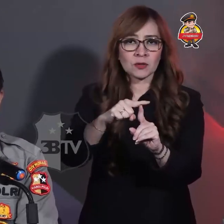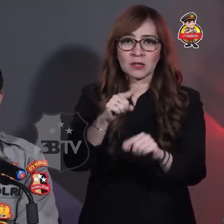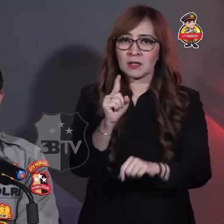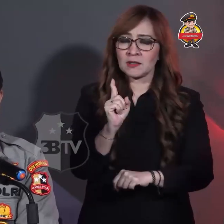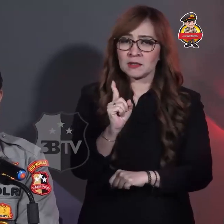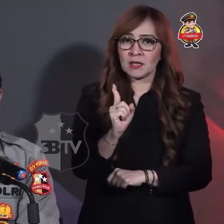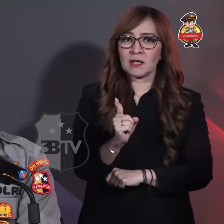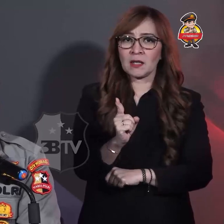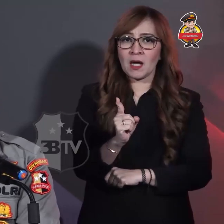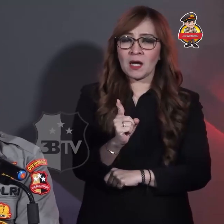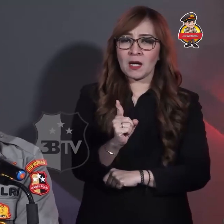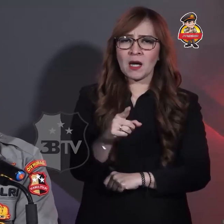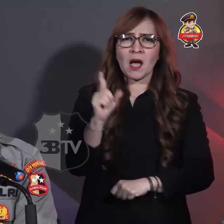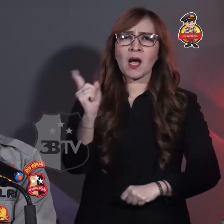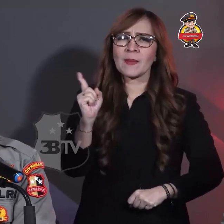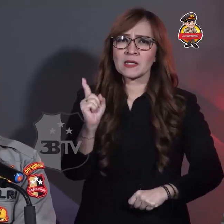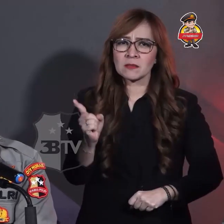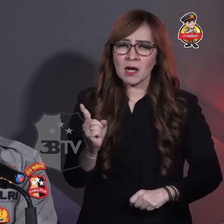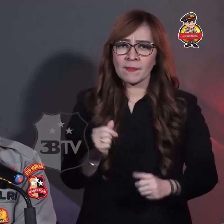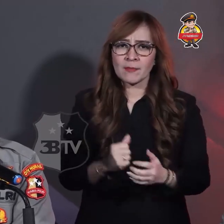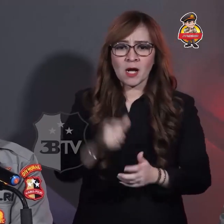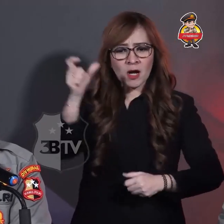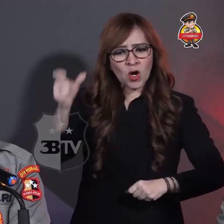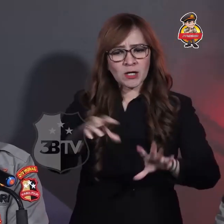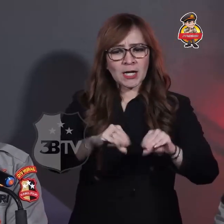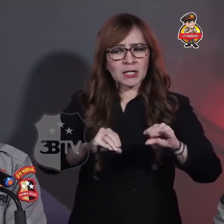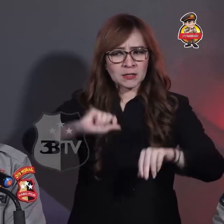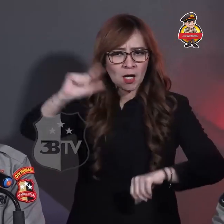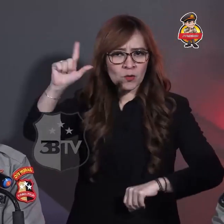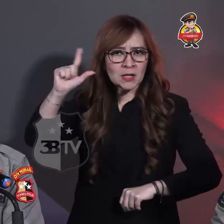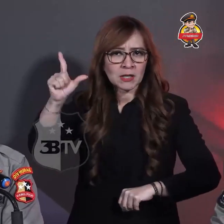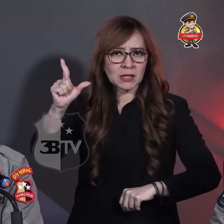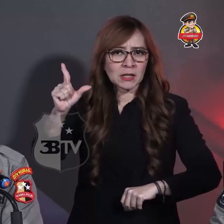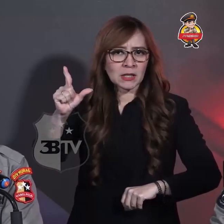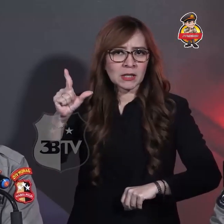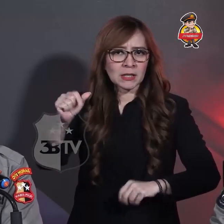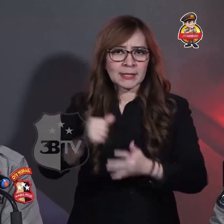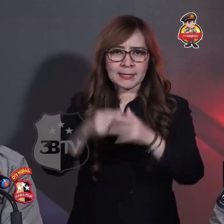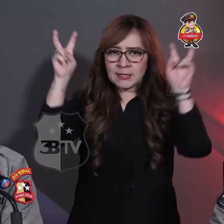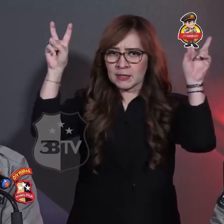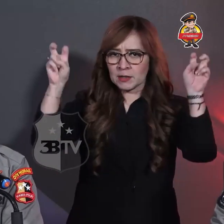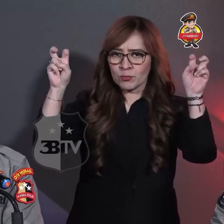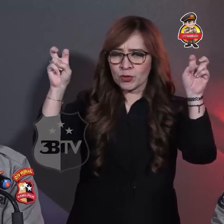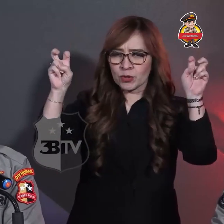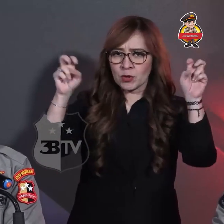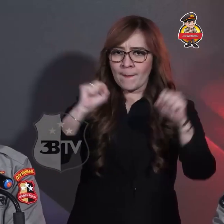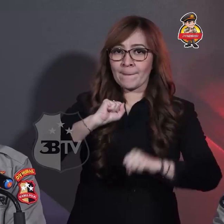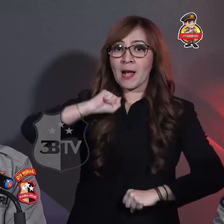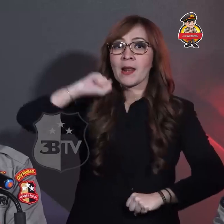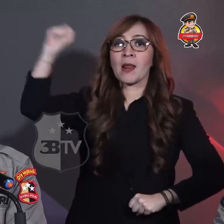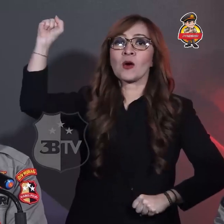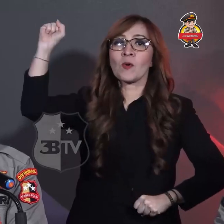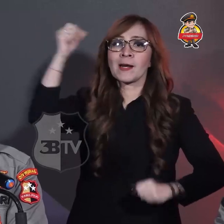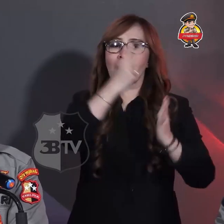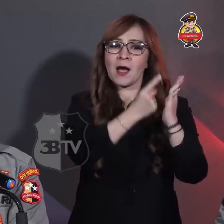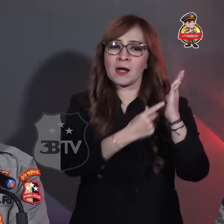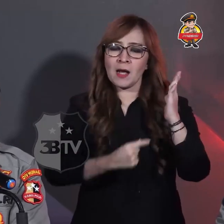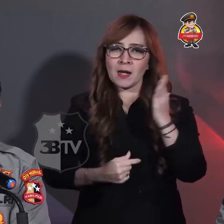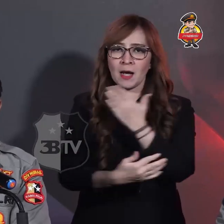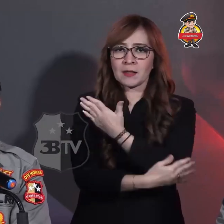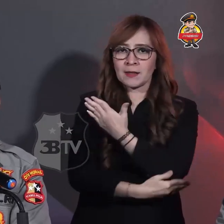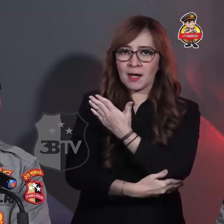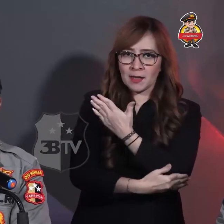mengapa PMI itu disebut menjadi pahlawan devisa? Kira-kira seperti itu, ya.